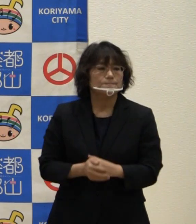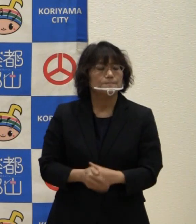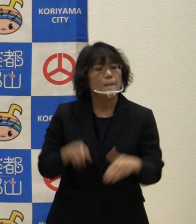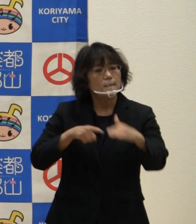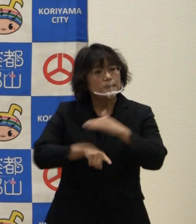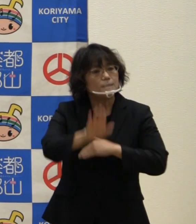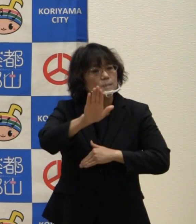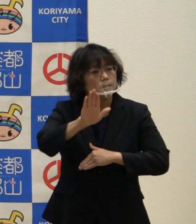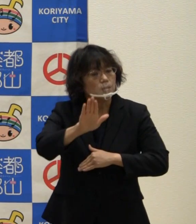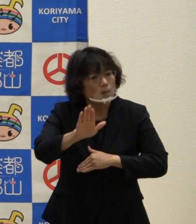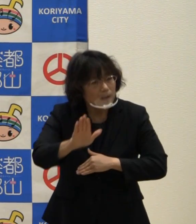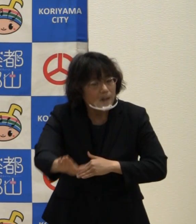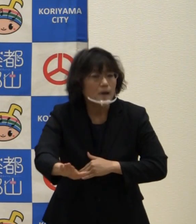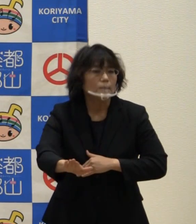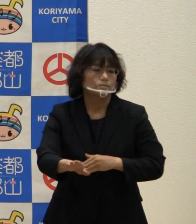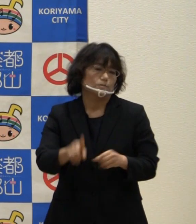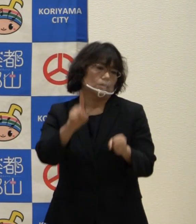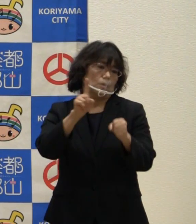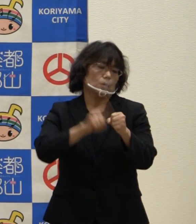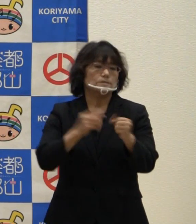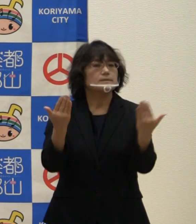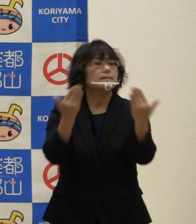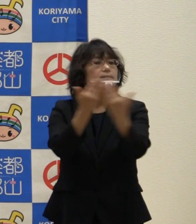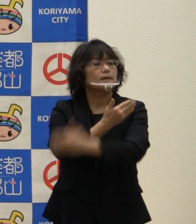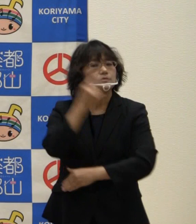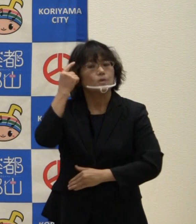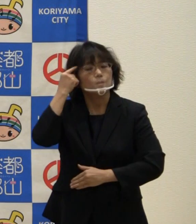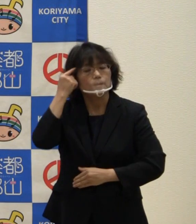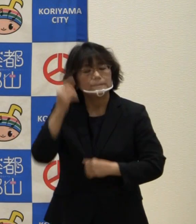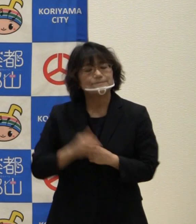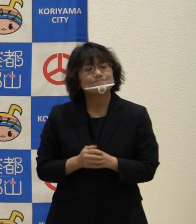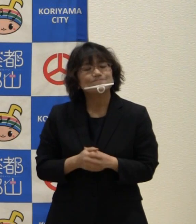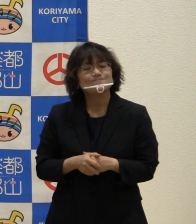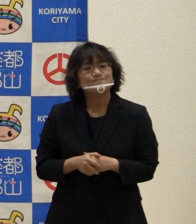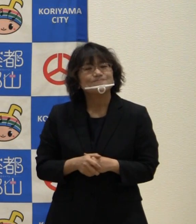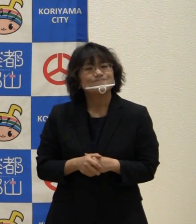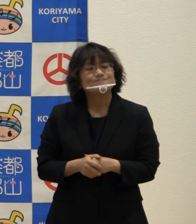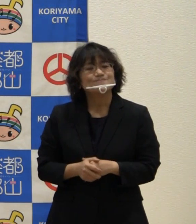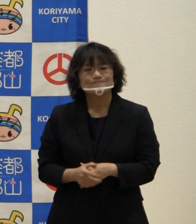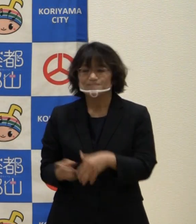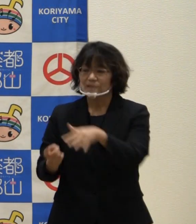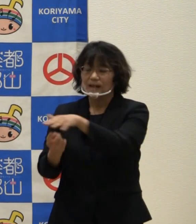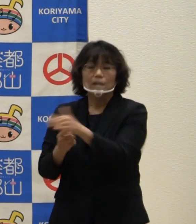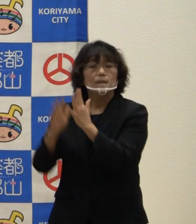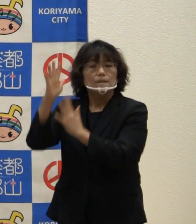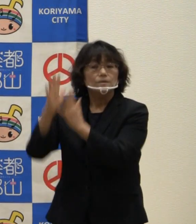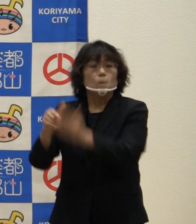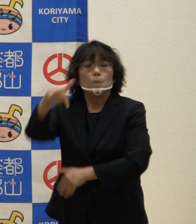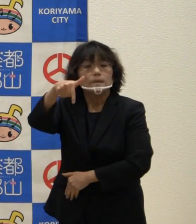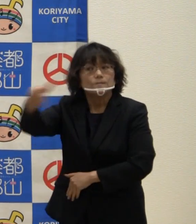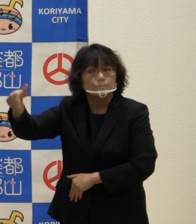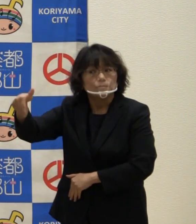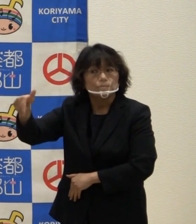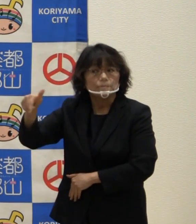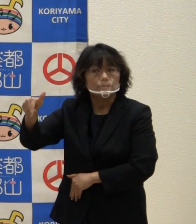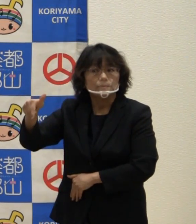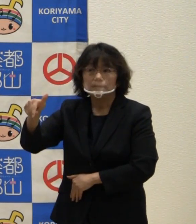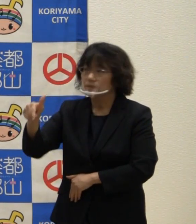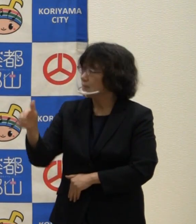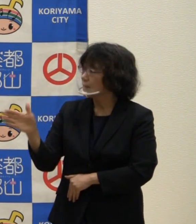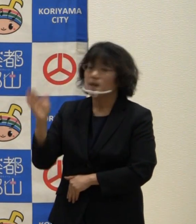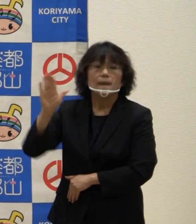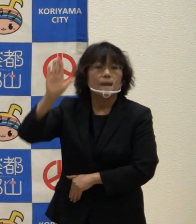ではないかと思います。よく見ますとですね、後でこの人から資料を用意していきます。